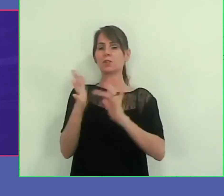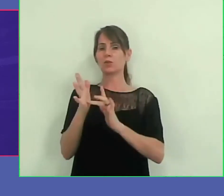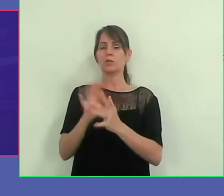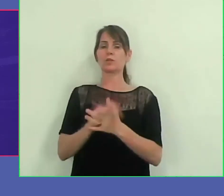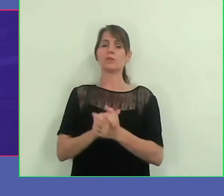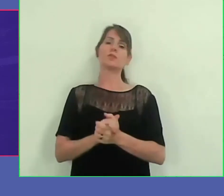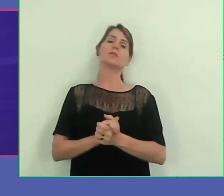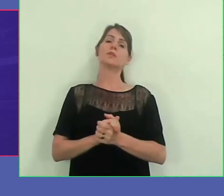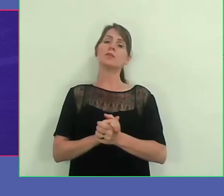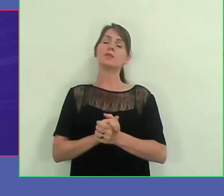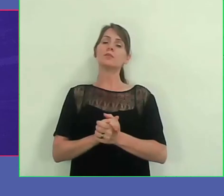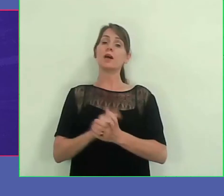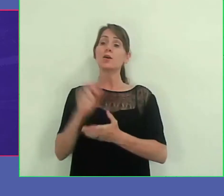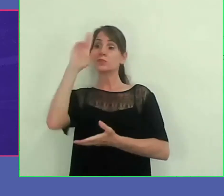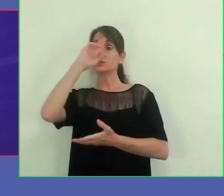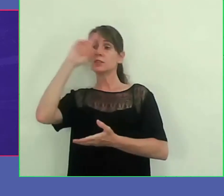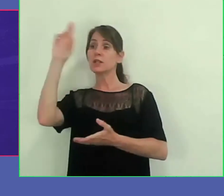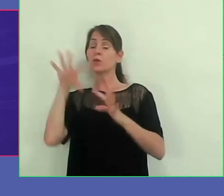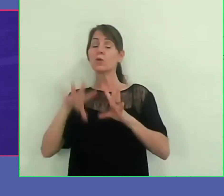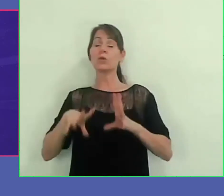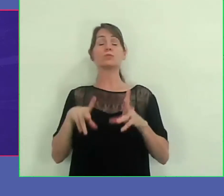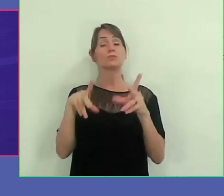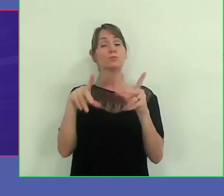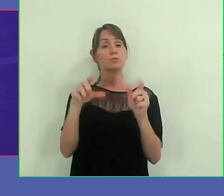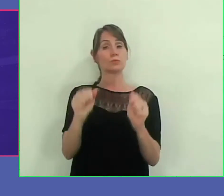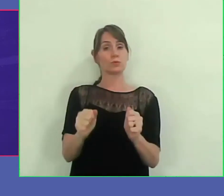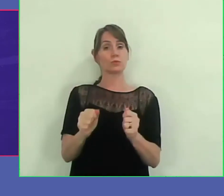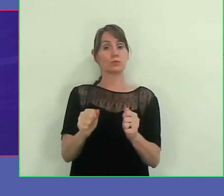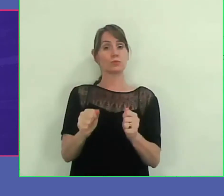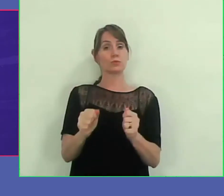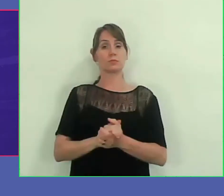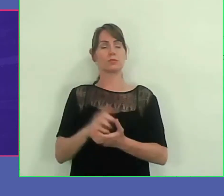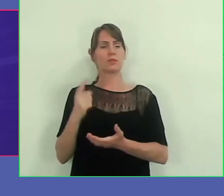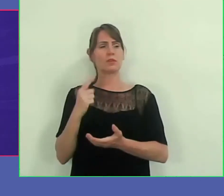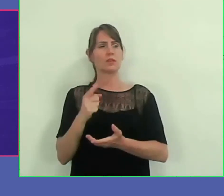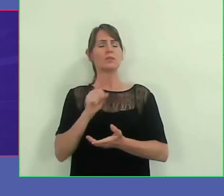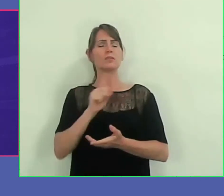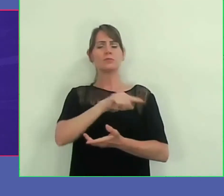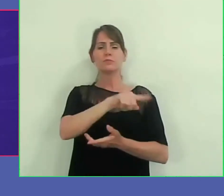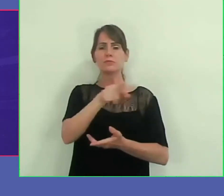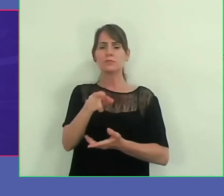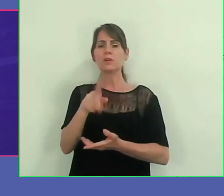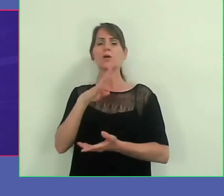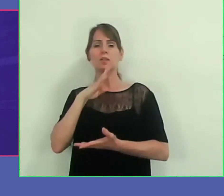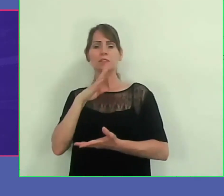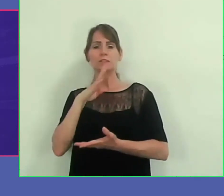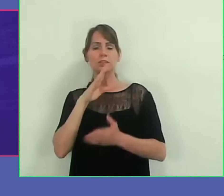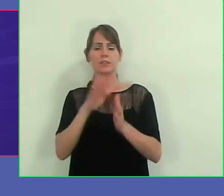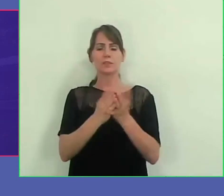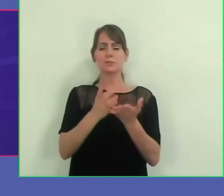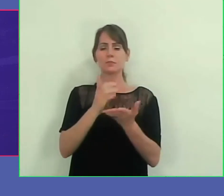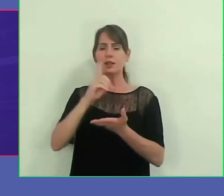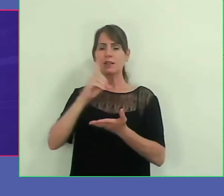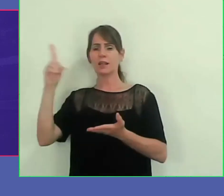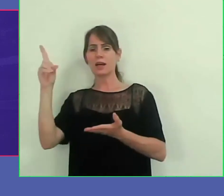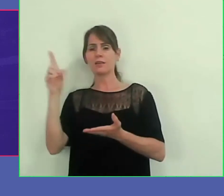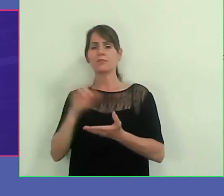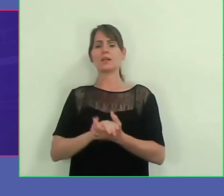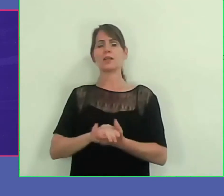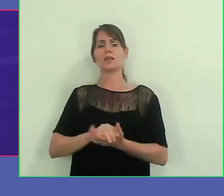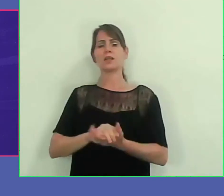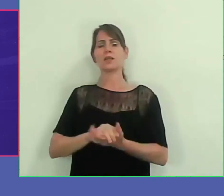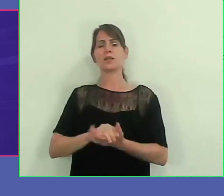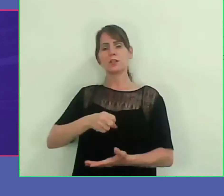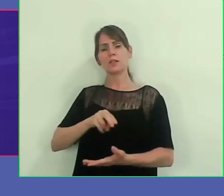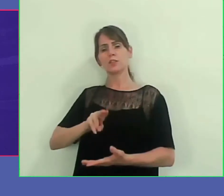conheceis a palavra que se divulgou por toda a Judeia, tendo começado desde a Galiléia, depois